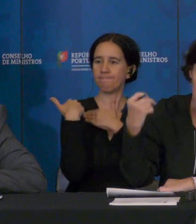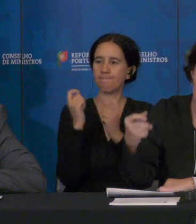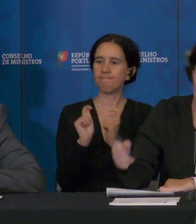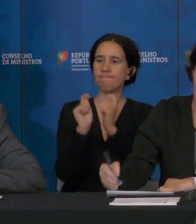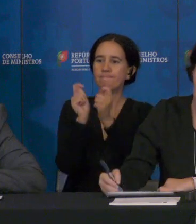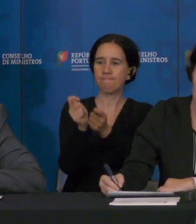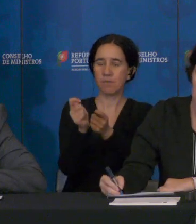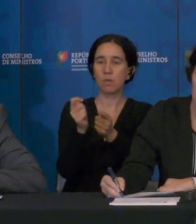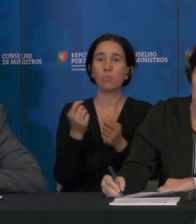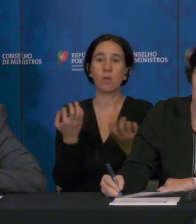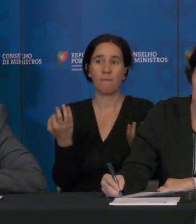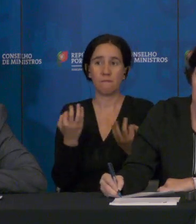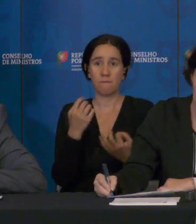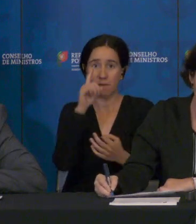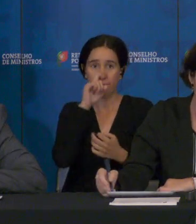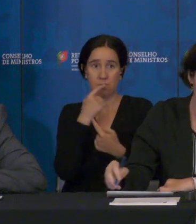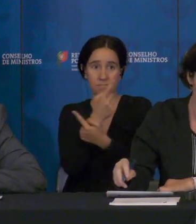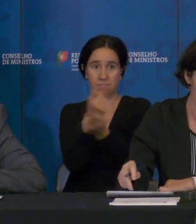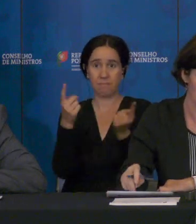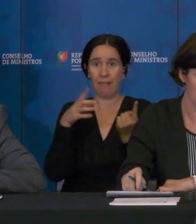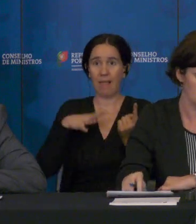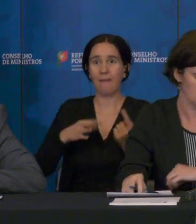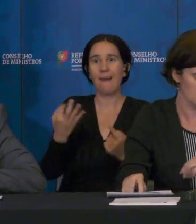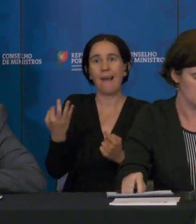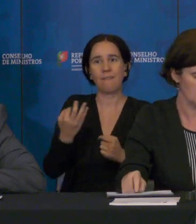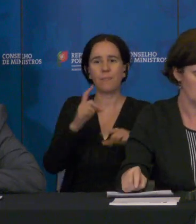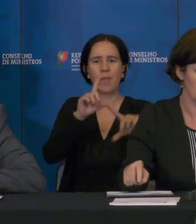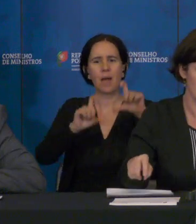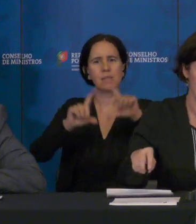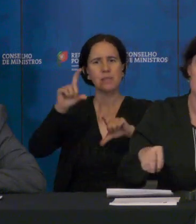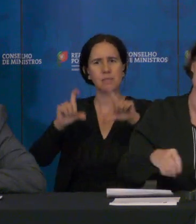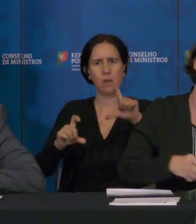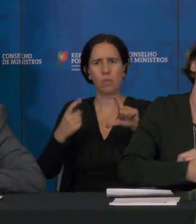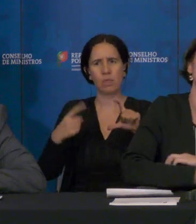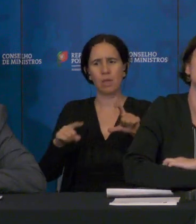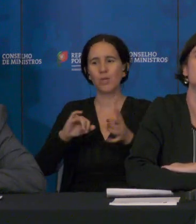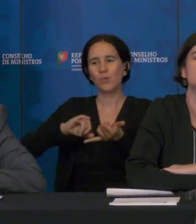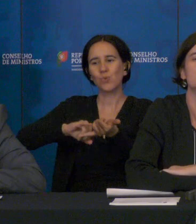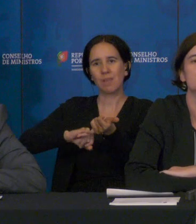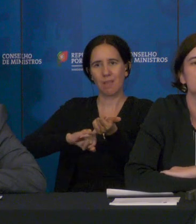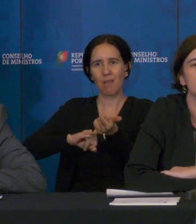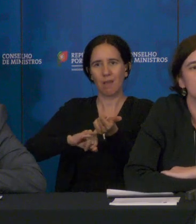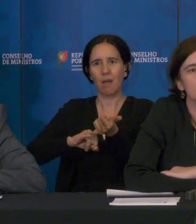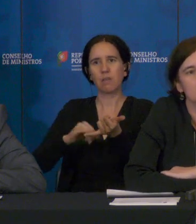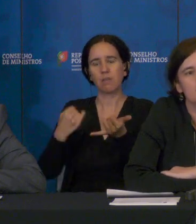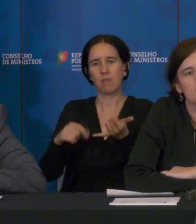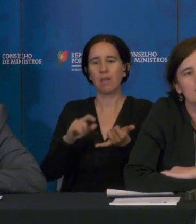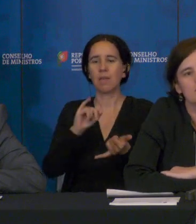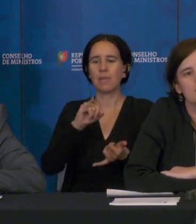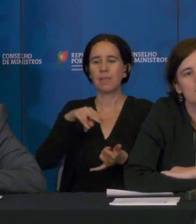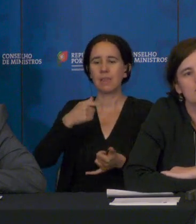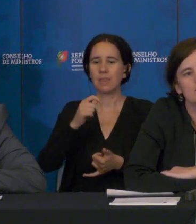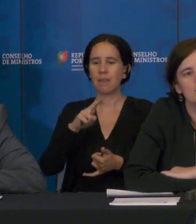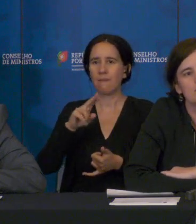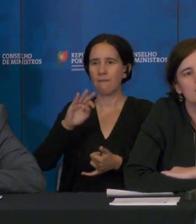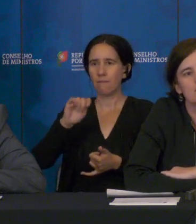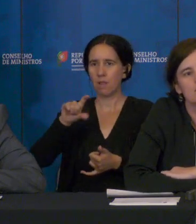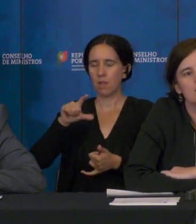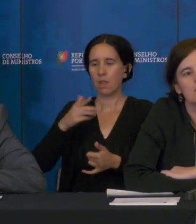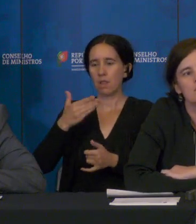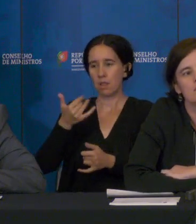obrigação. Porque queria recordar que, apesar destas ações serem detidas por uma sociedade, o Interfel 2, na